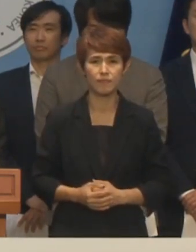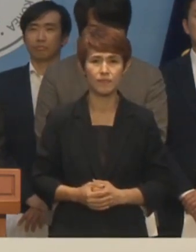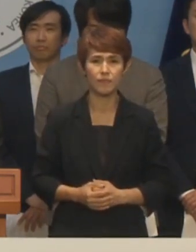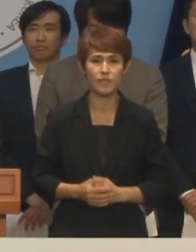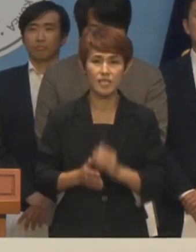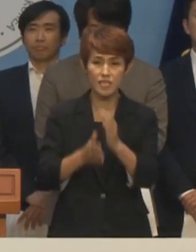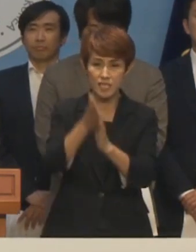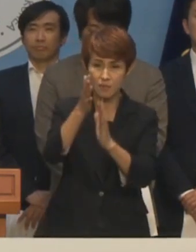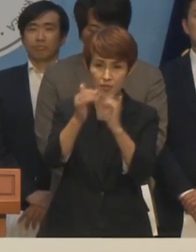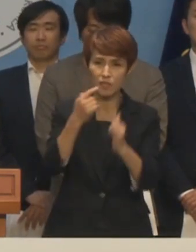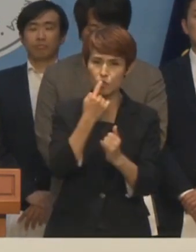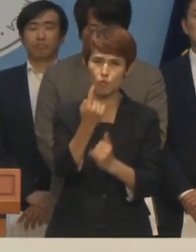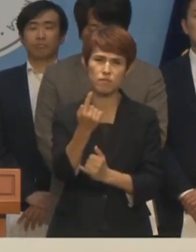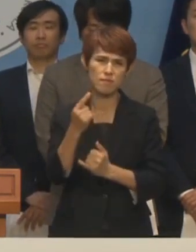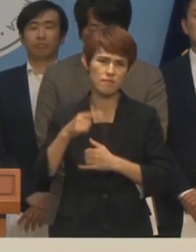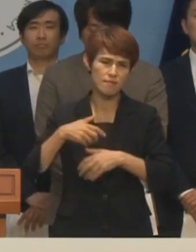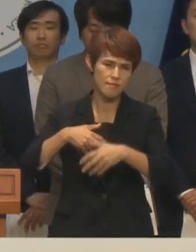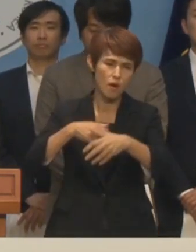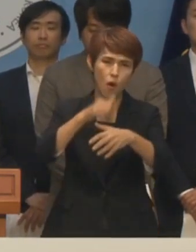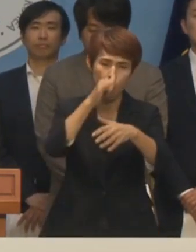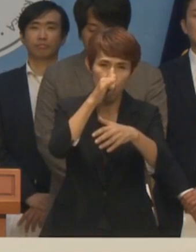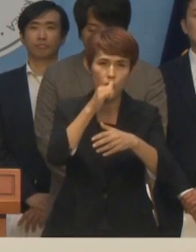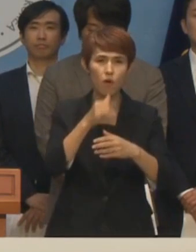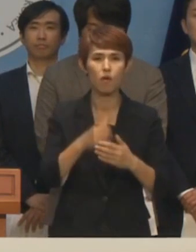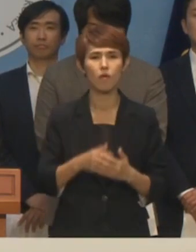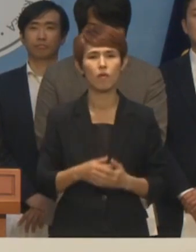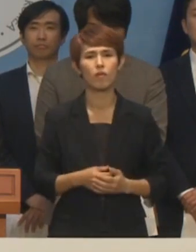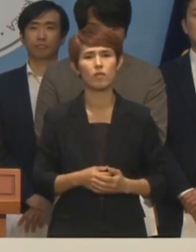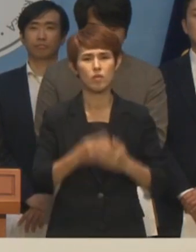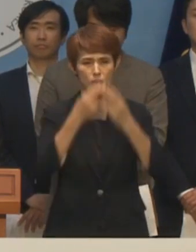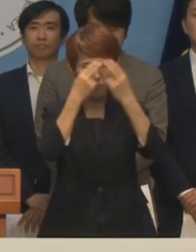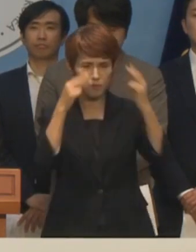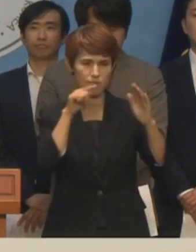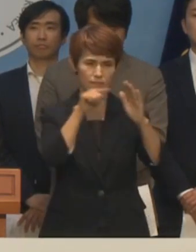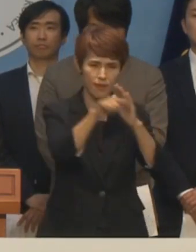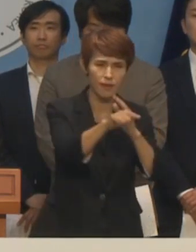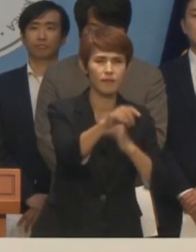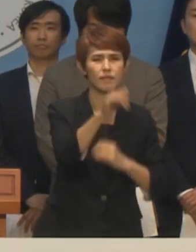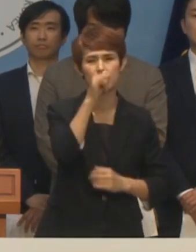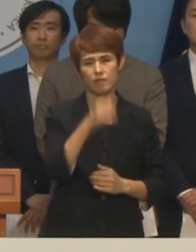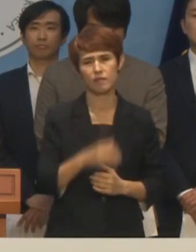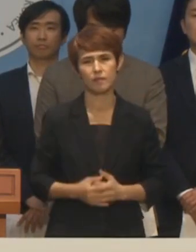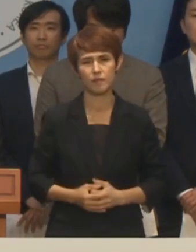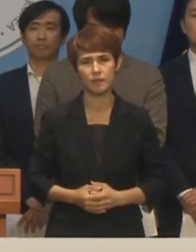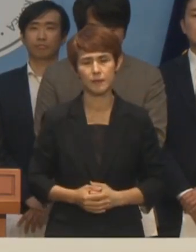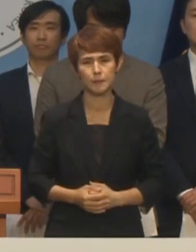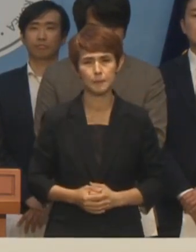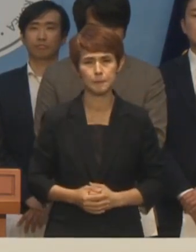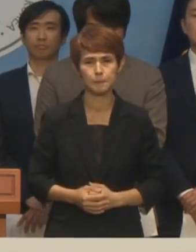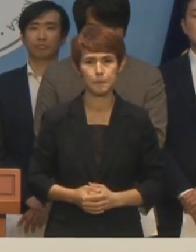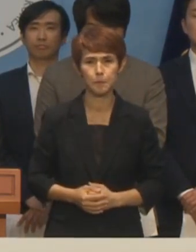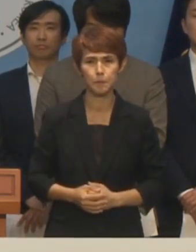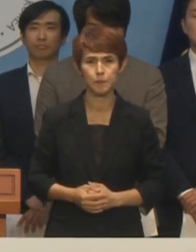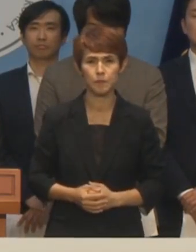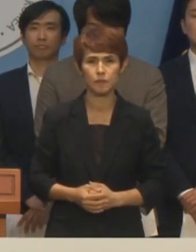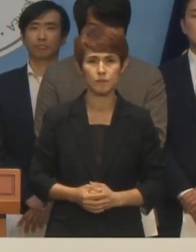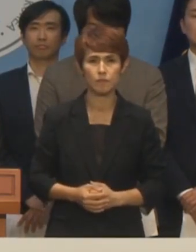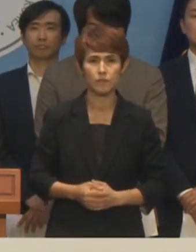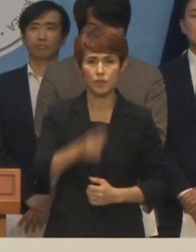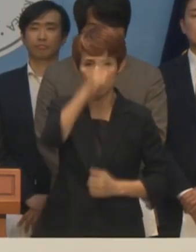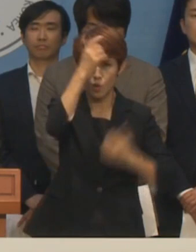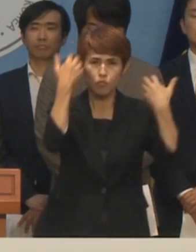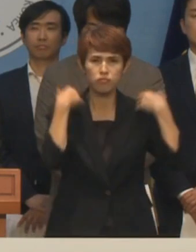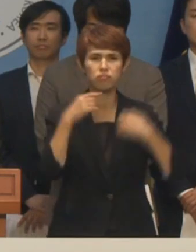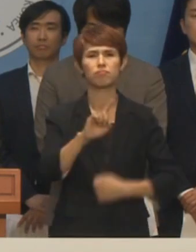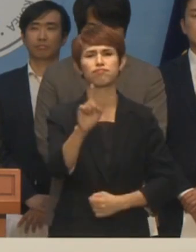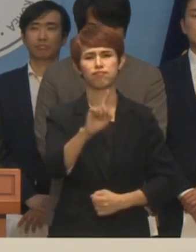시민들이 촛불 행진을 하고 시민 분향소를 찾는 등 애도의 물결이 이어지고 있습니다. 도대체 정부는 무엇을 하고